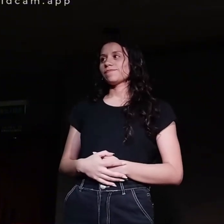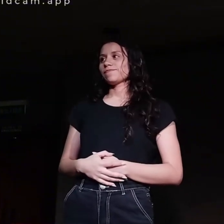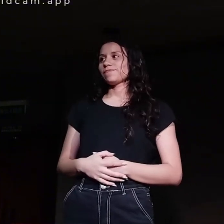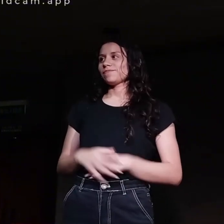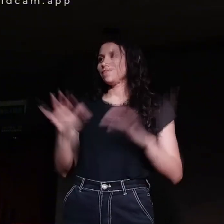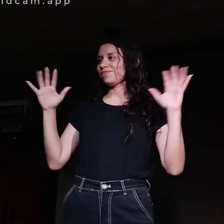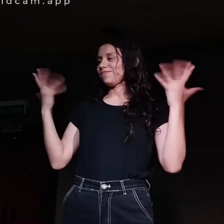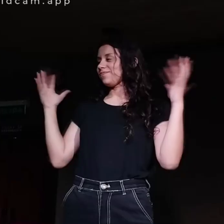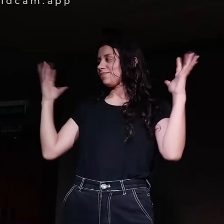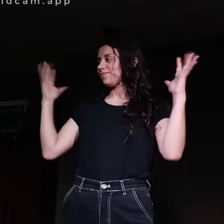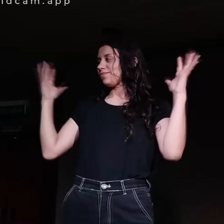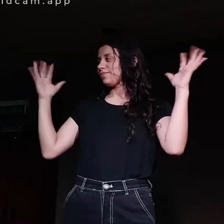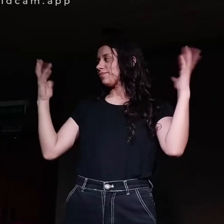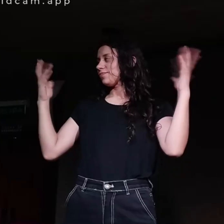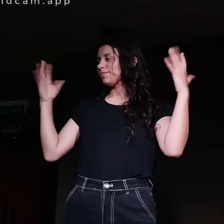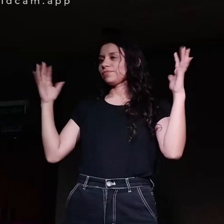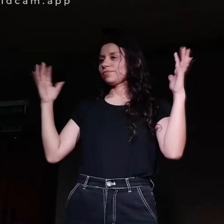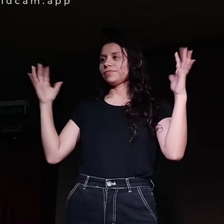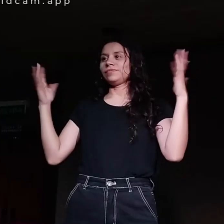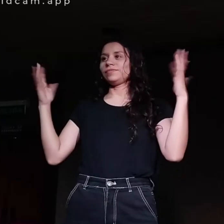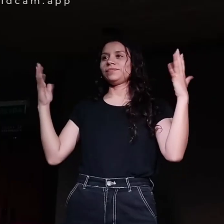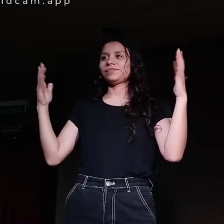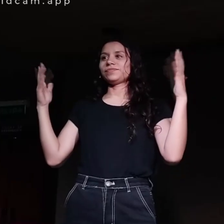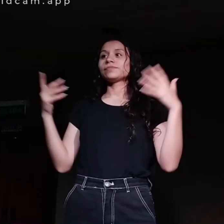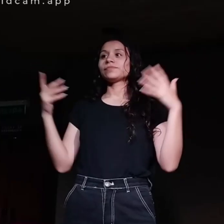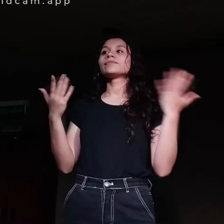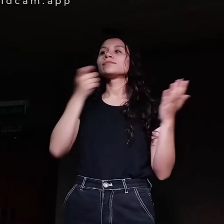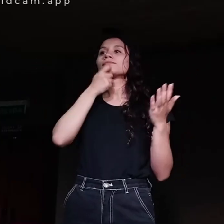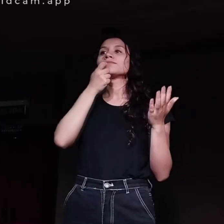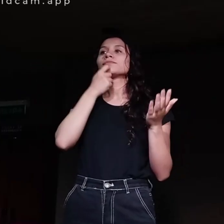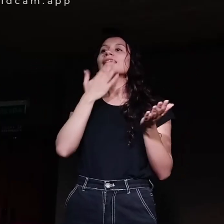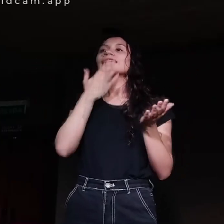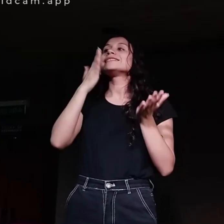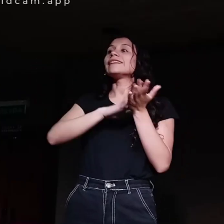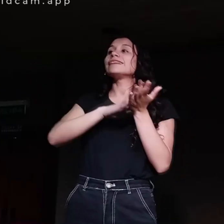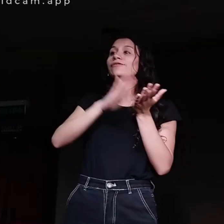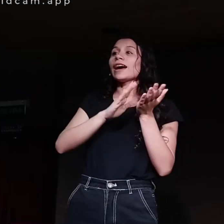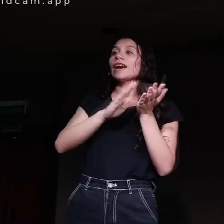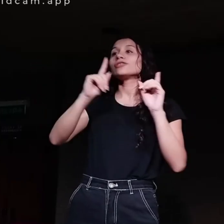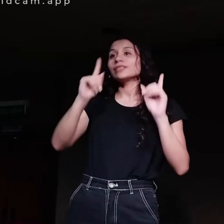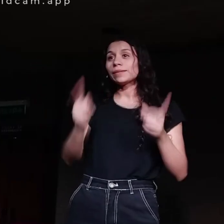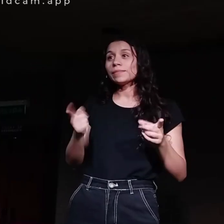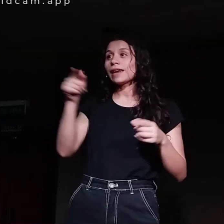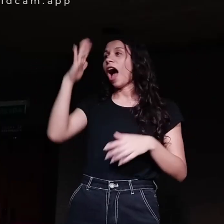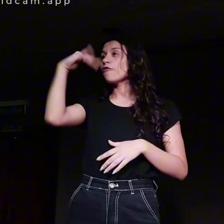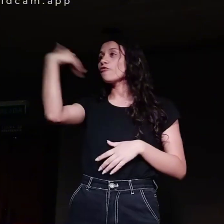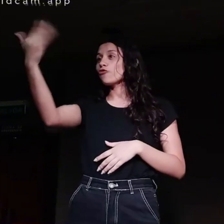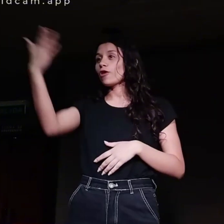Certificados van a estar ahí afuera.